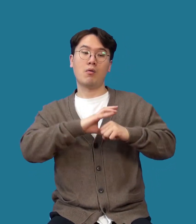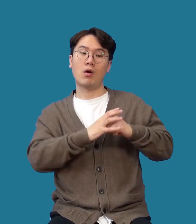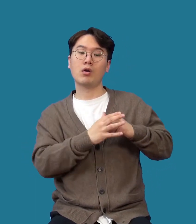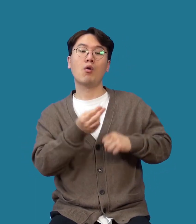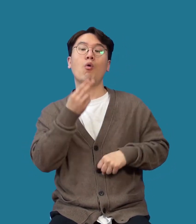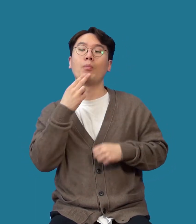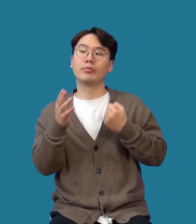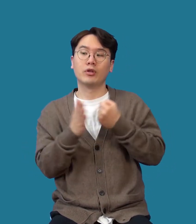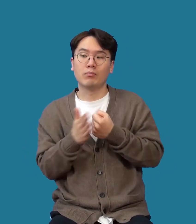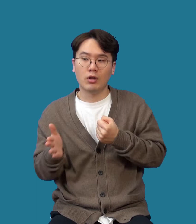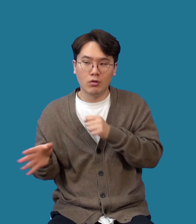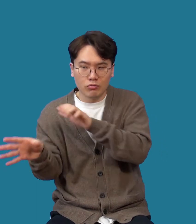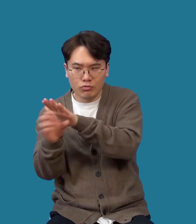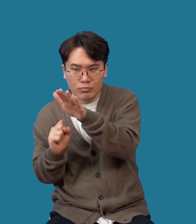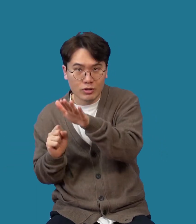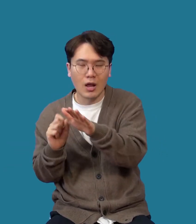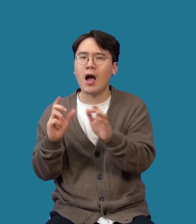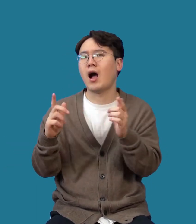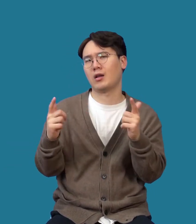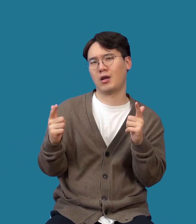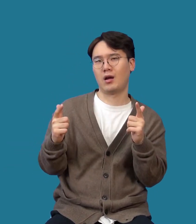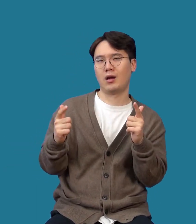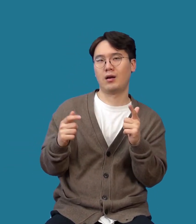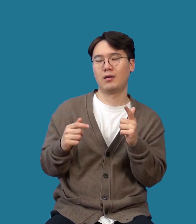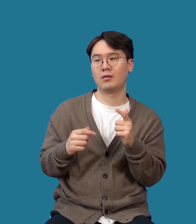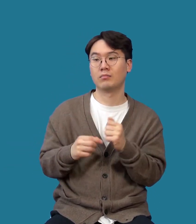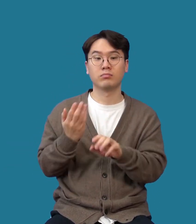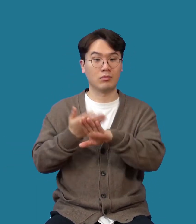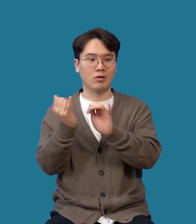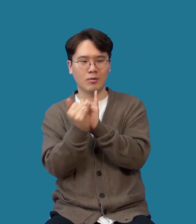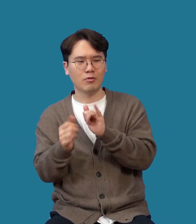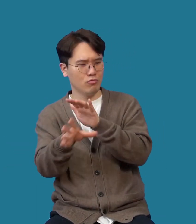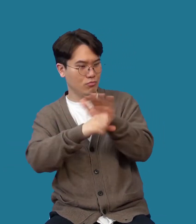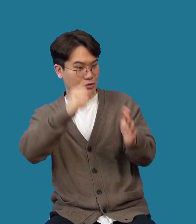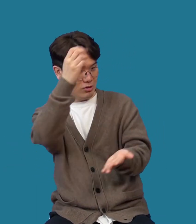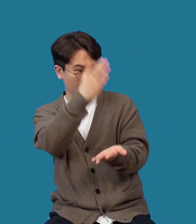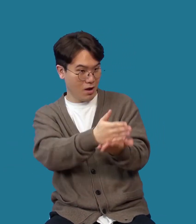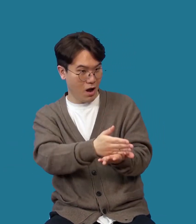아니라 훔치면 안 된다고 하니까 훔치고 싶은 것입니다.